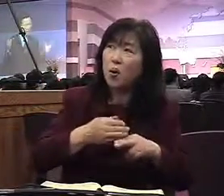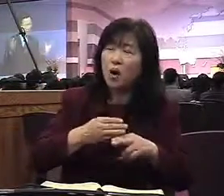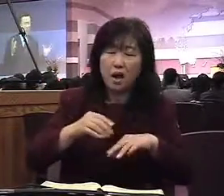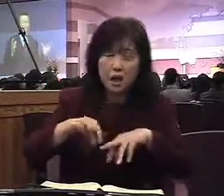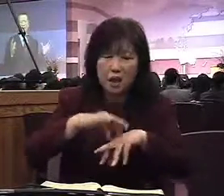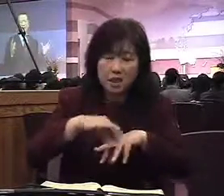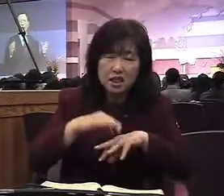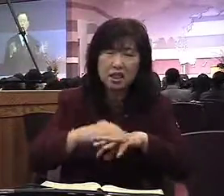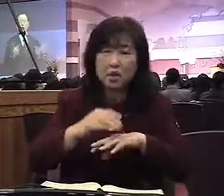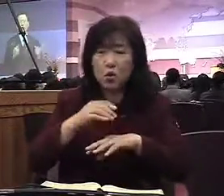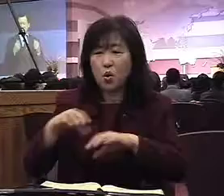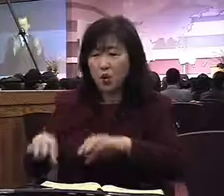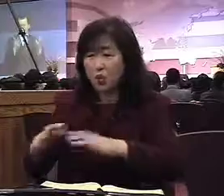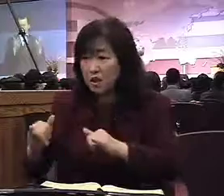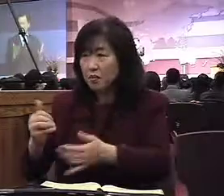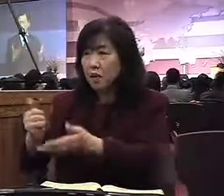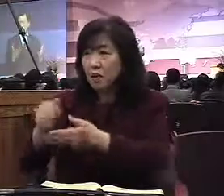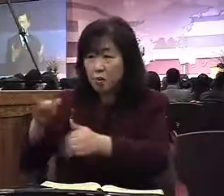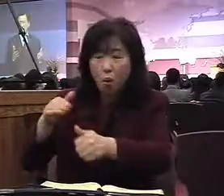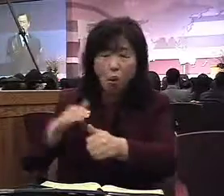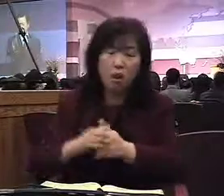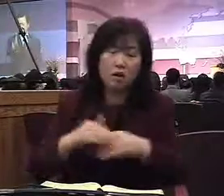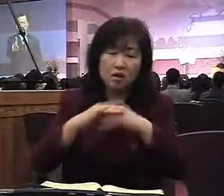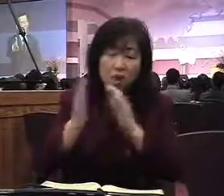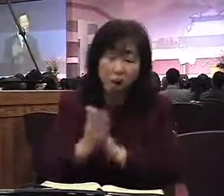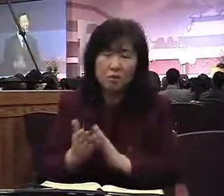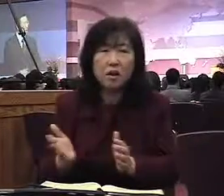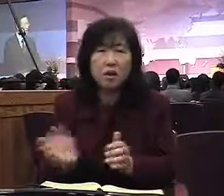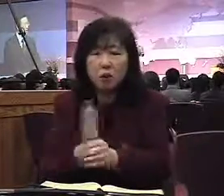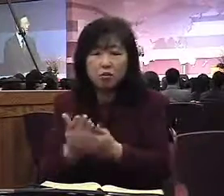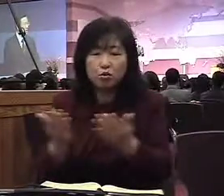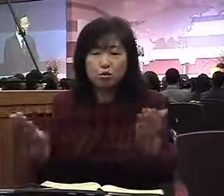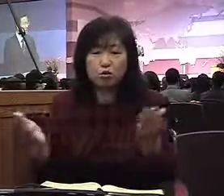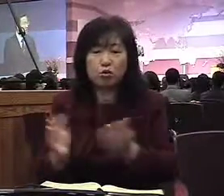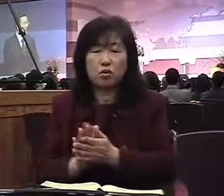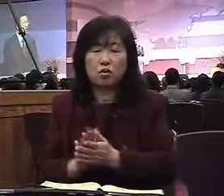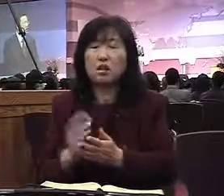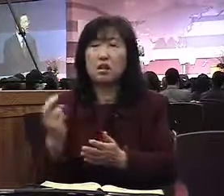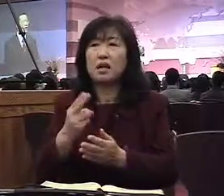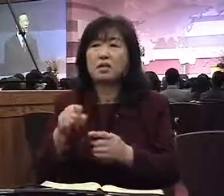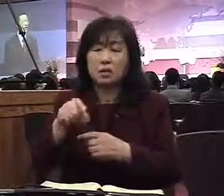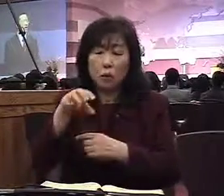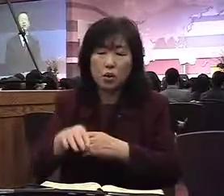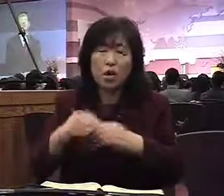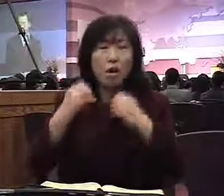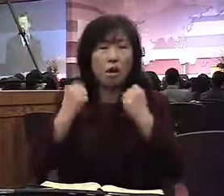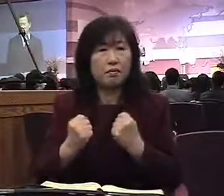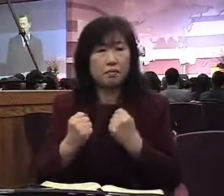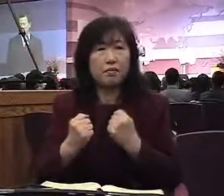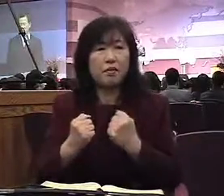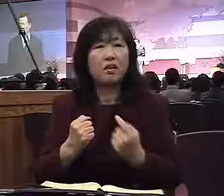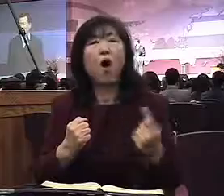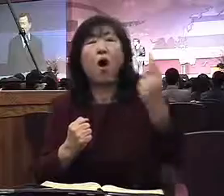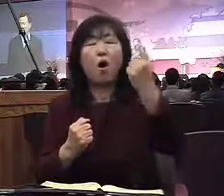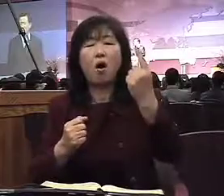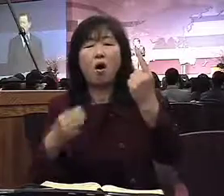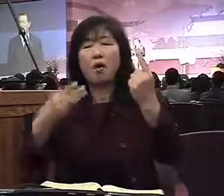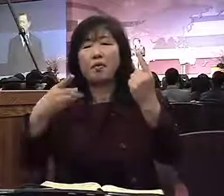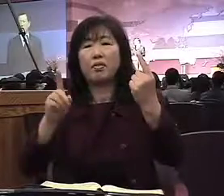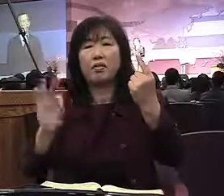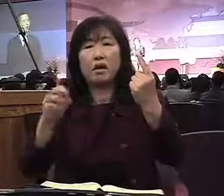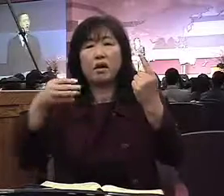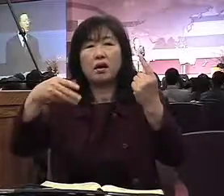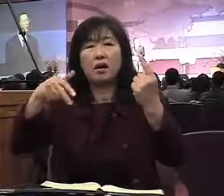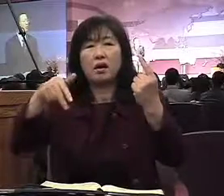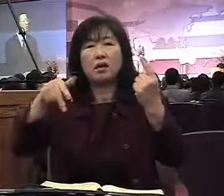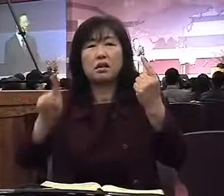막 이웃들을 불러다 얼마나 감동. 그러기에 다시 거기 정착했잖아요. 그러나 형은 어떻게 했어? 탕자의 형 성경에